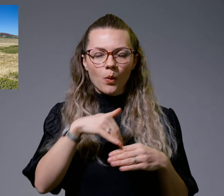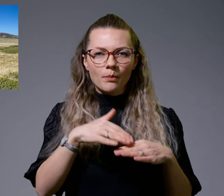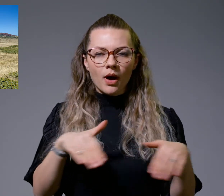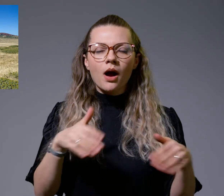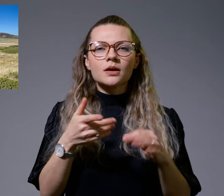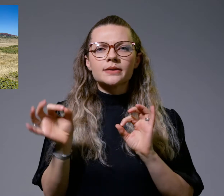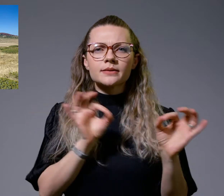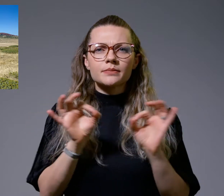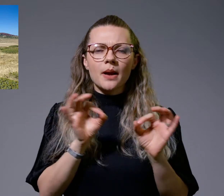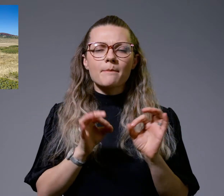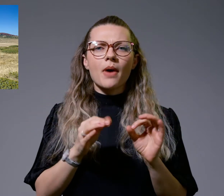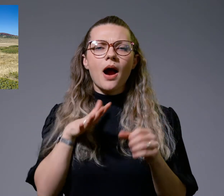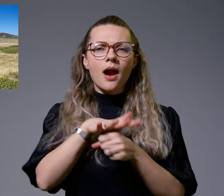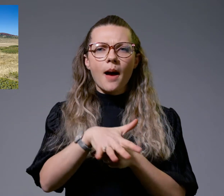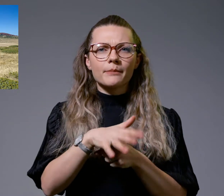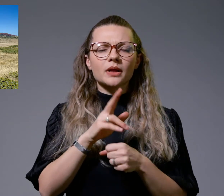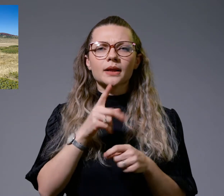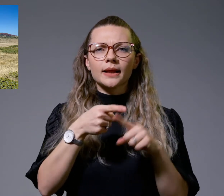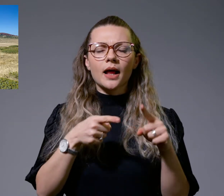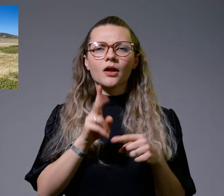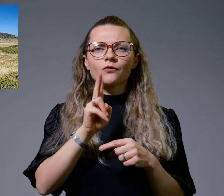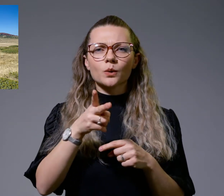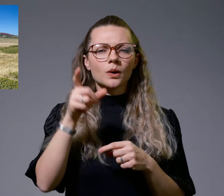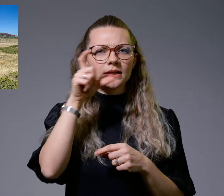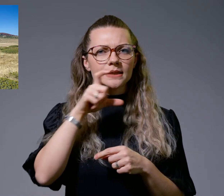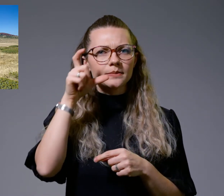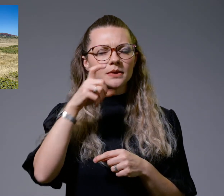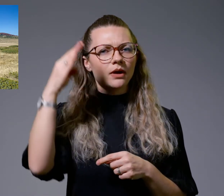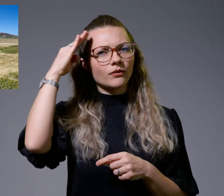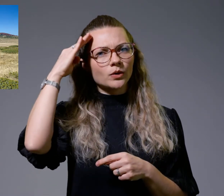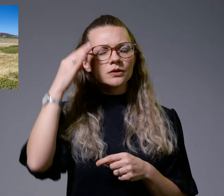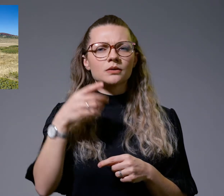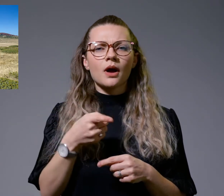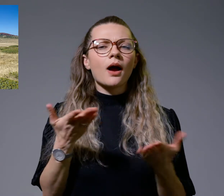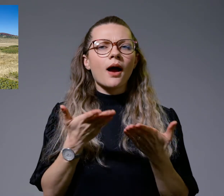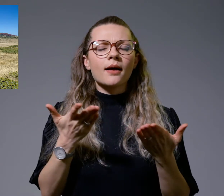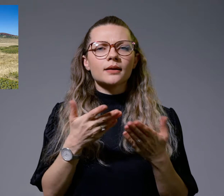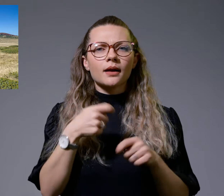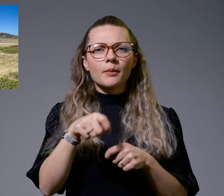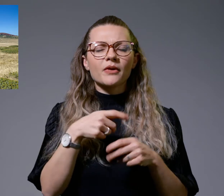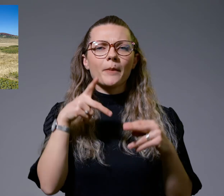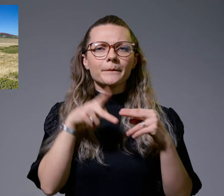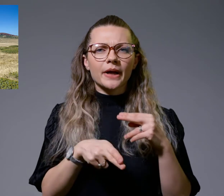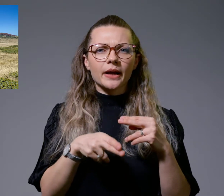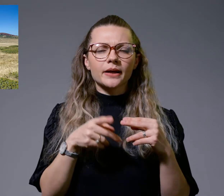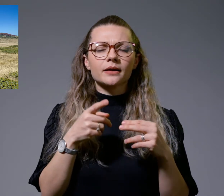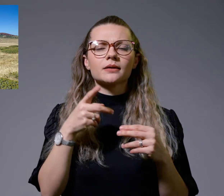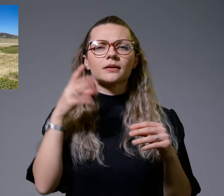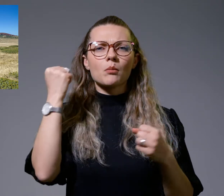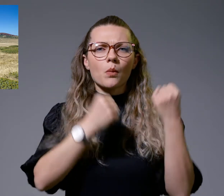на делот на втората српска армија, при што направен прекин на гранатирањето со намера